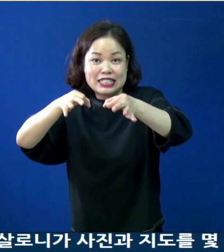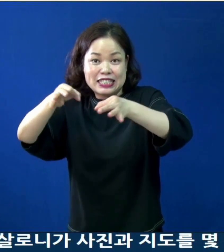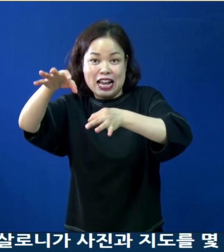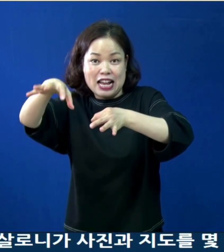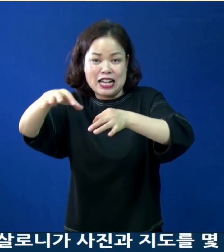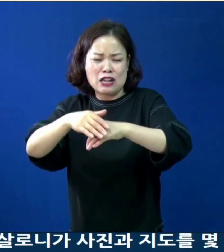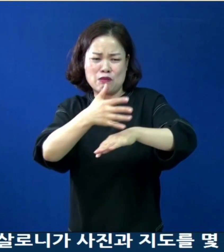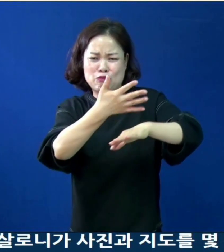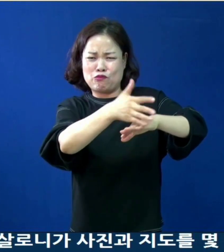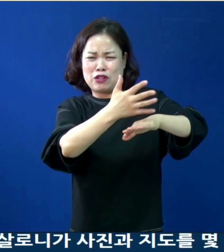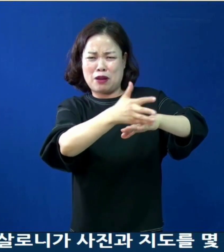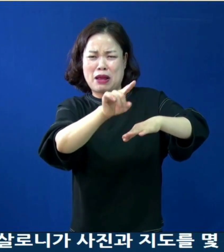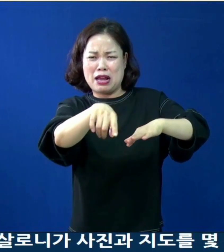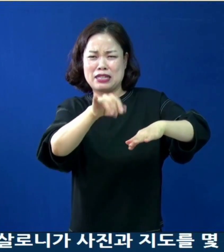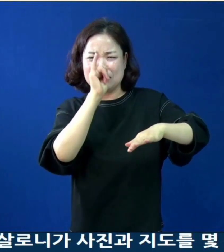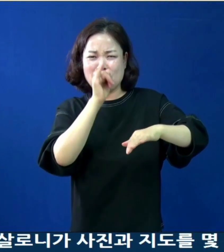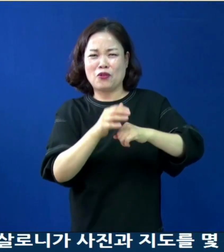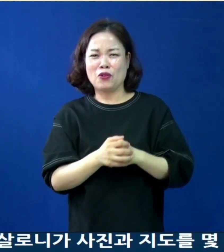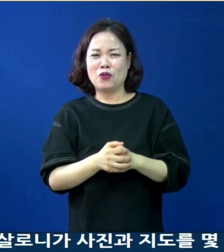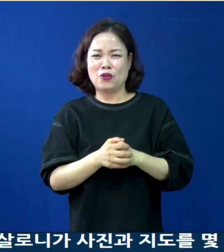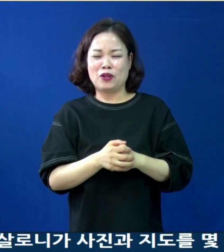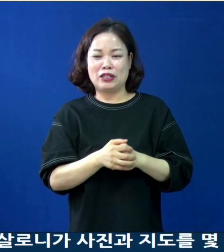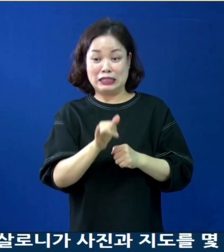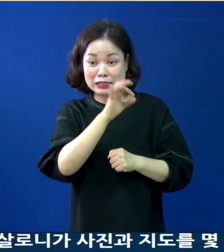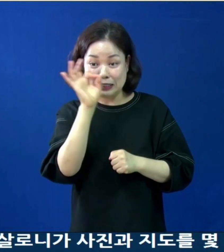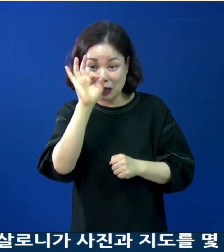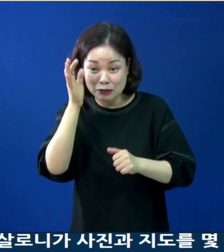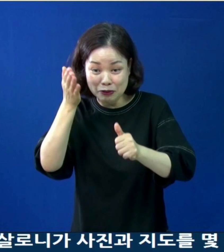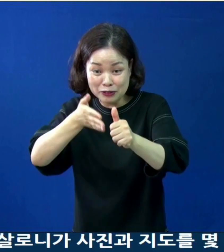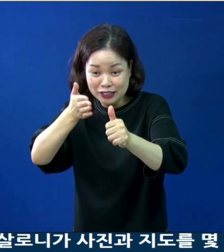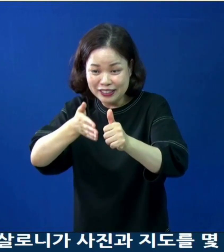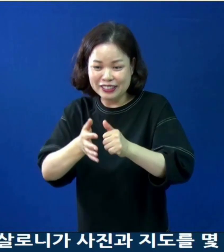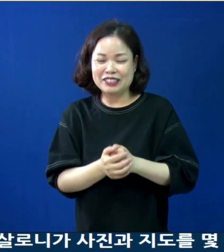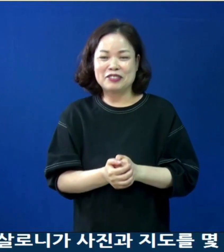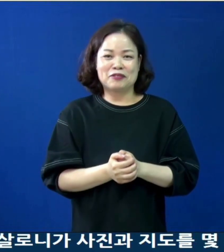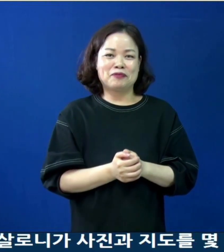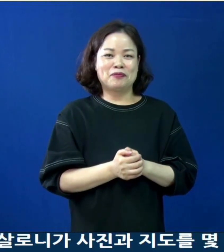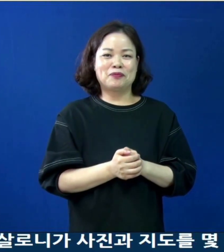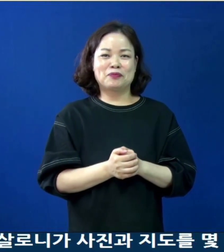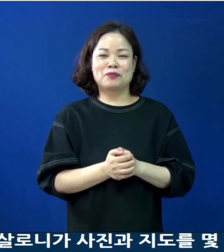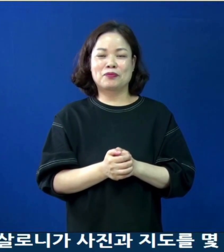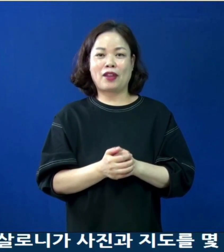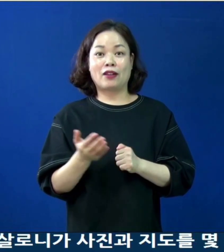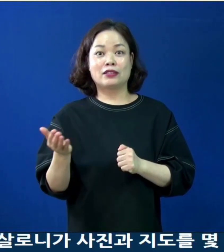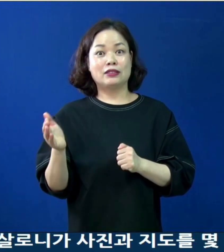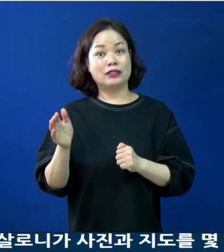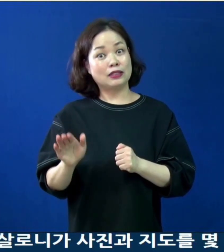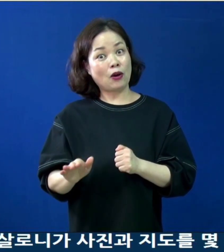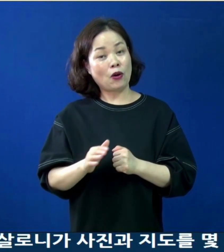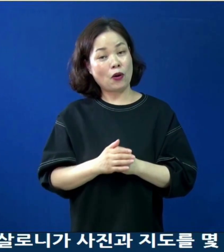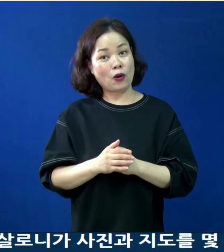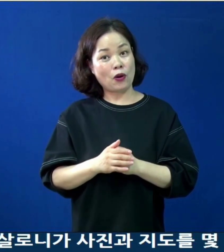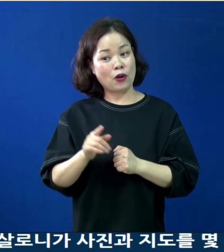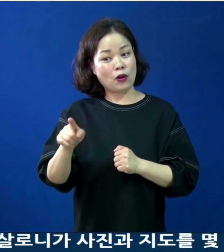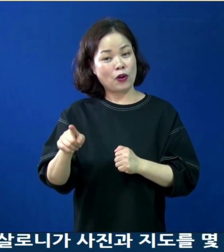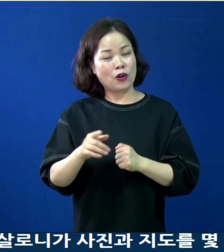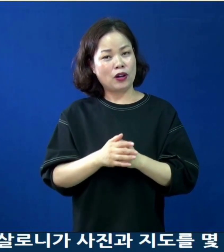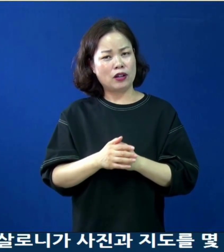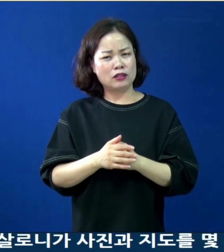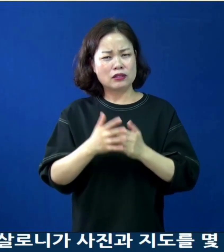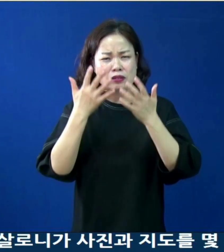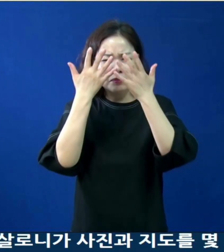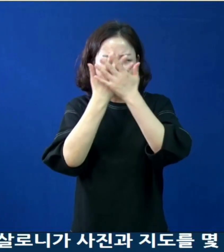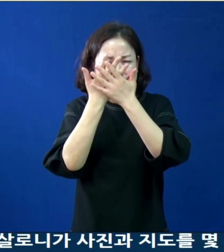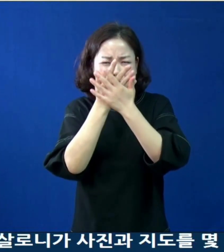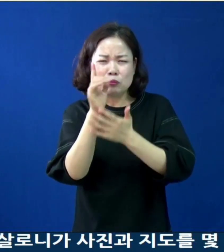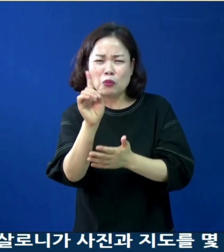이제 불량배들이 있을 겁니다. 이제 있는 점지 한번 찾아보시기 바랍니다. 근데 저건 좀 불확실한 부분